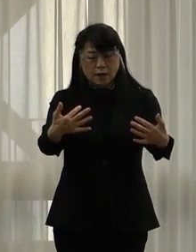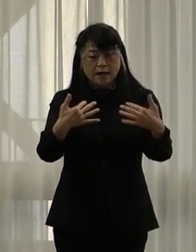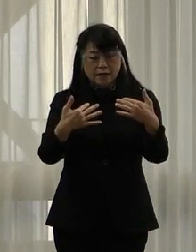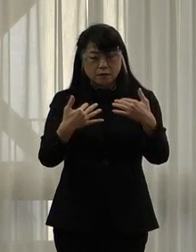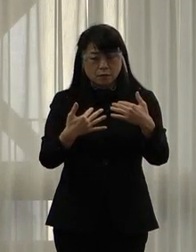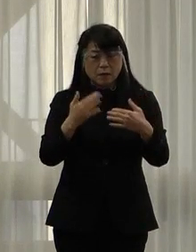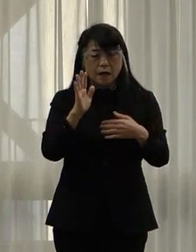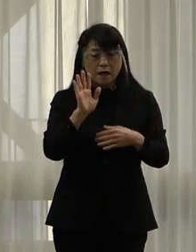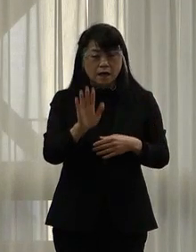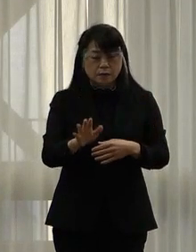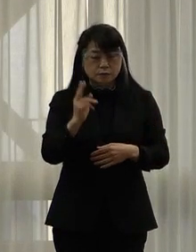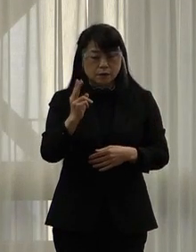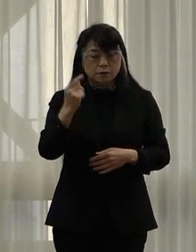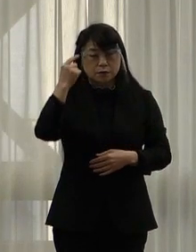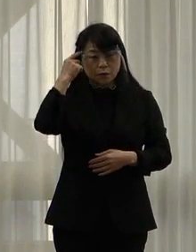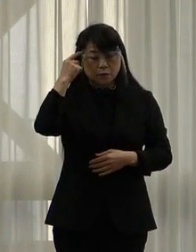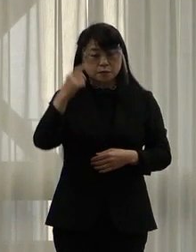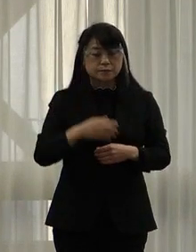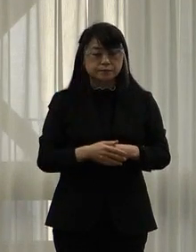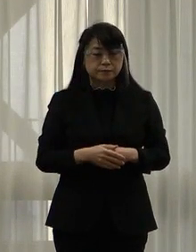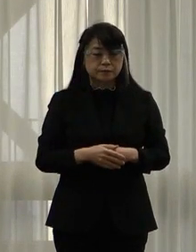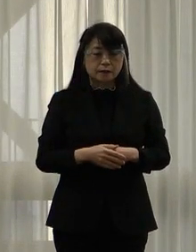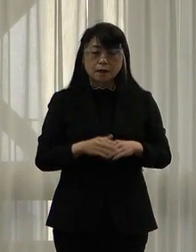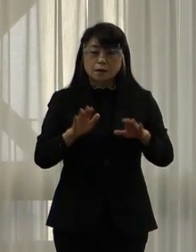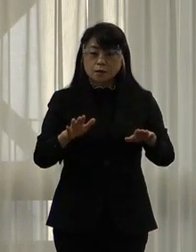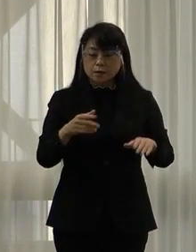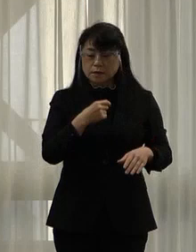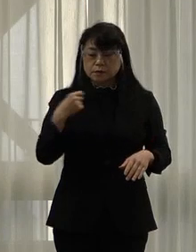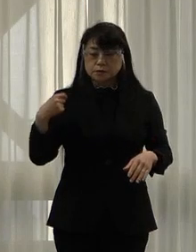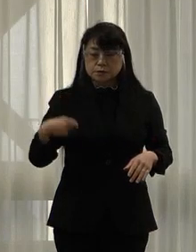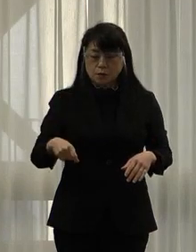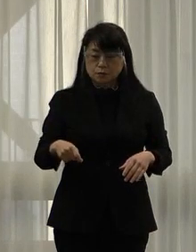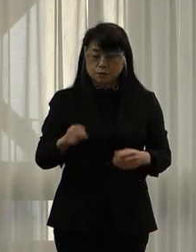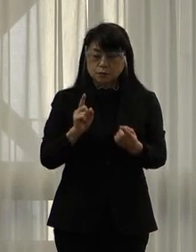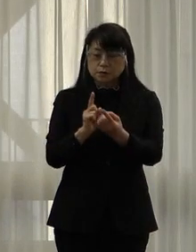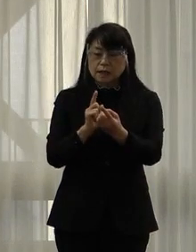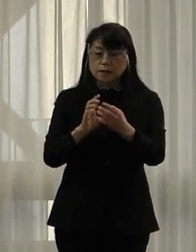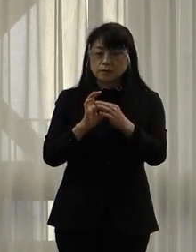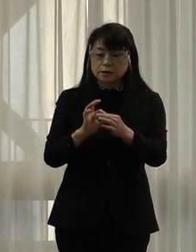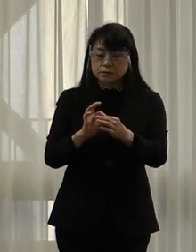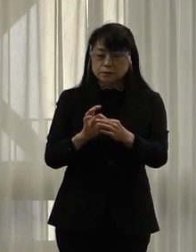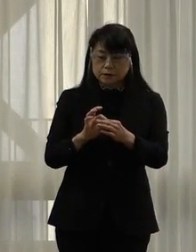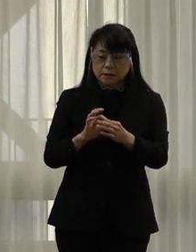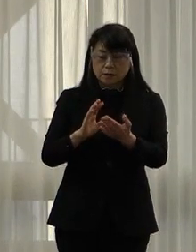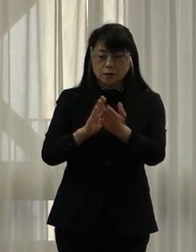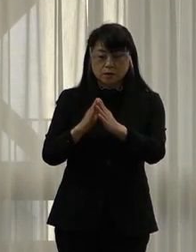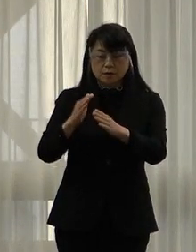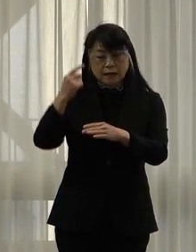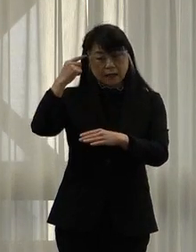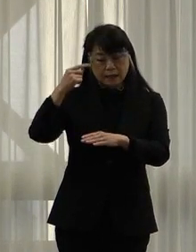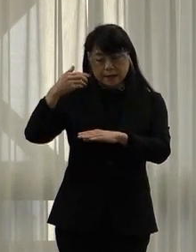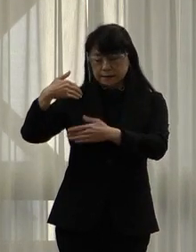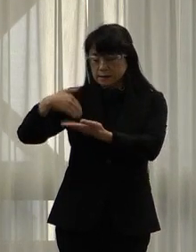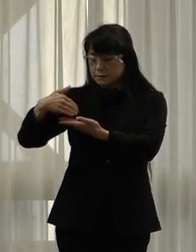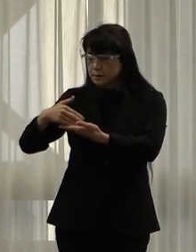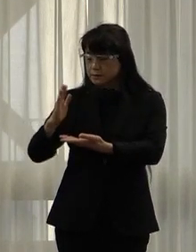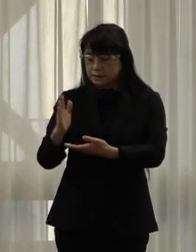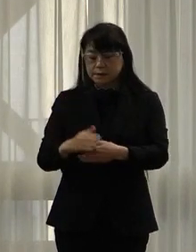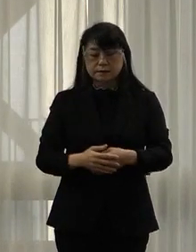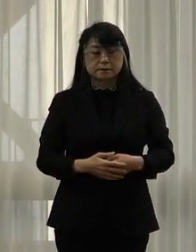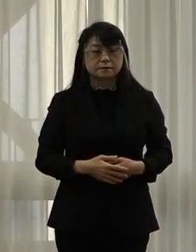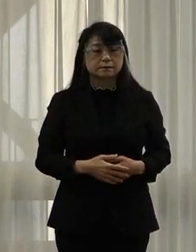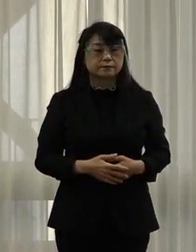ますが、今回のこの対応、今回の中国の対応についての推移の受け止めをお聞かせいただいてよろしいでしょうか。